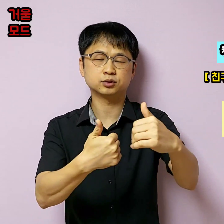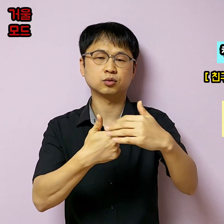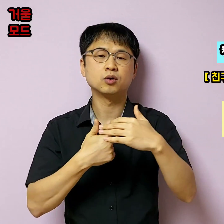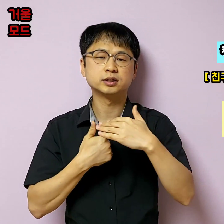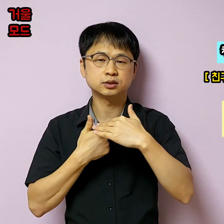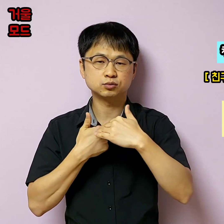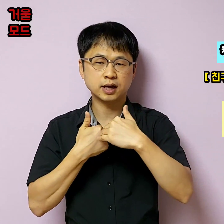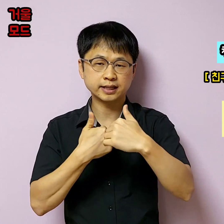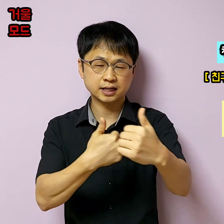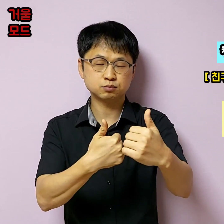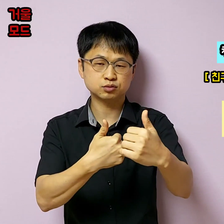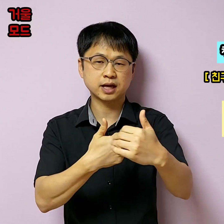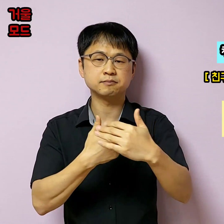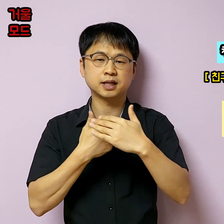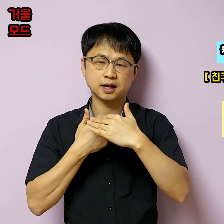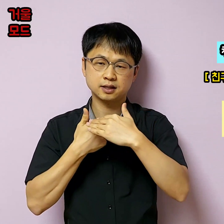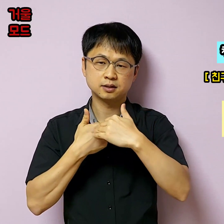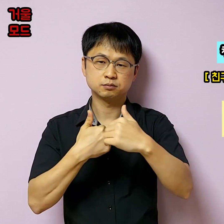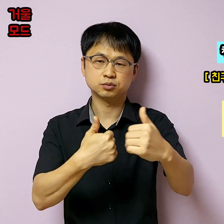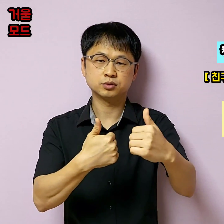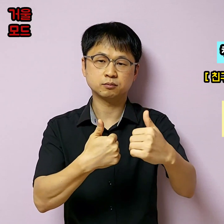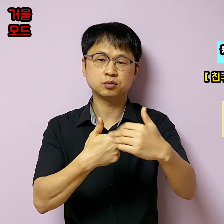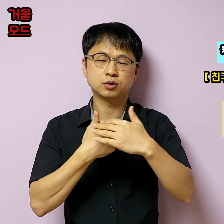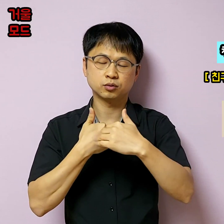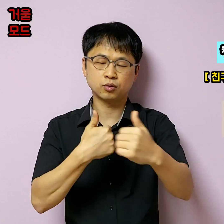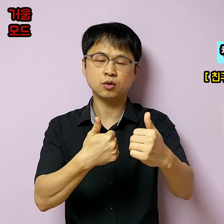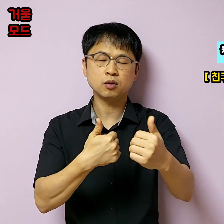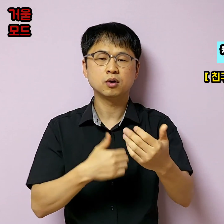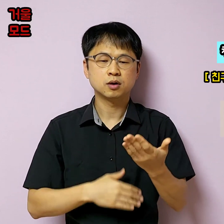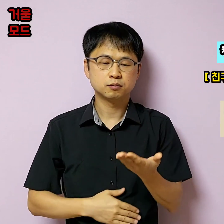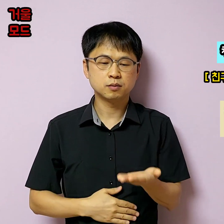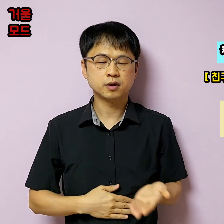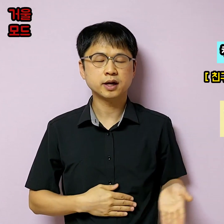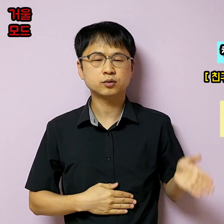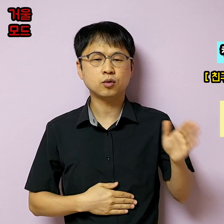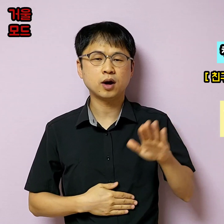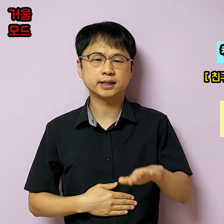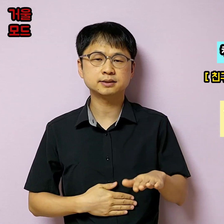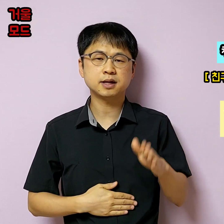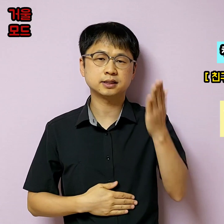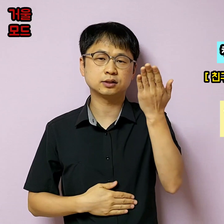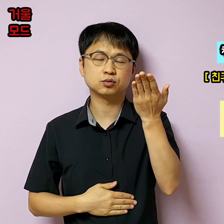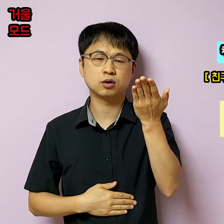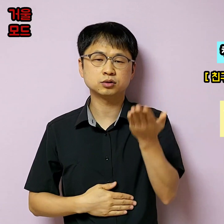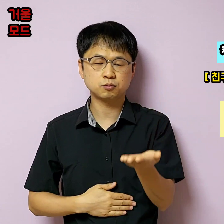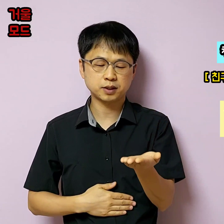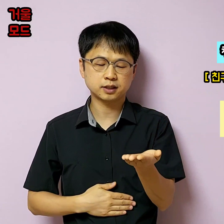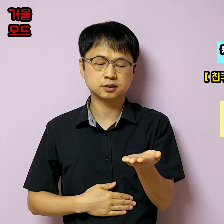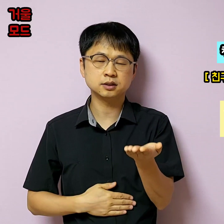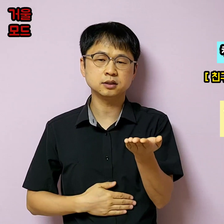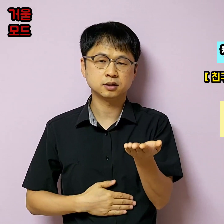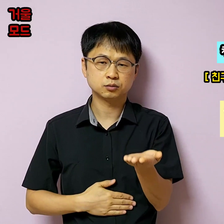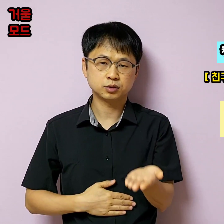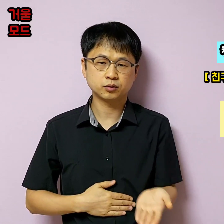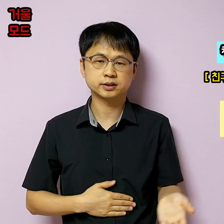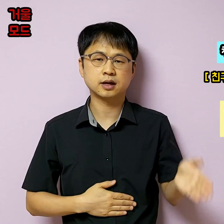바깥쪽으로. 친구가 나를 부르다입니다. 불러도, 뭐뭐 해도, 하지만이라는 수어, 손바닥은 위로 해서